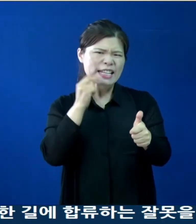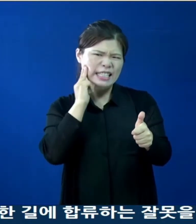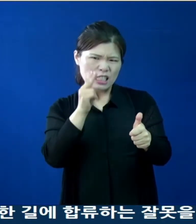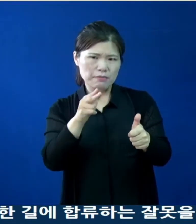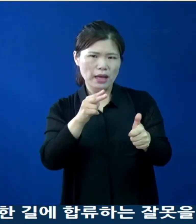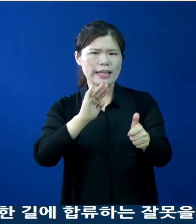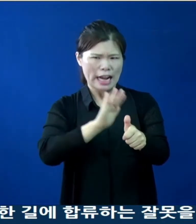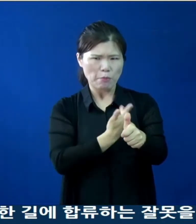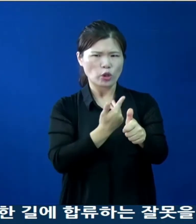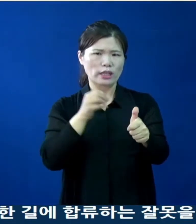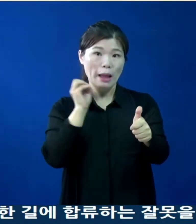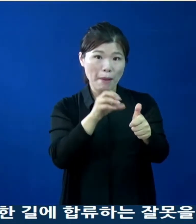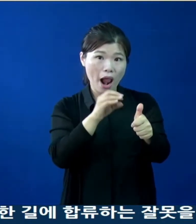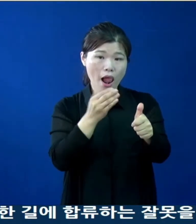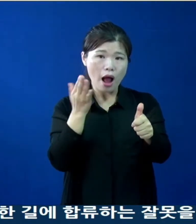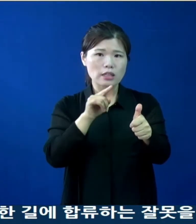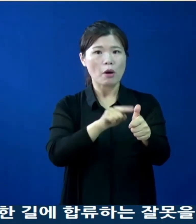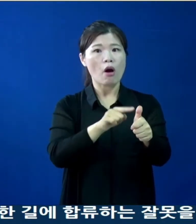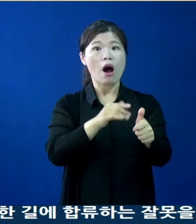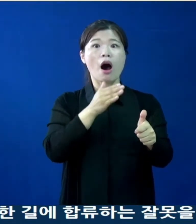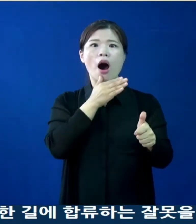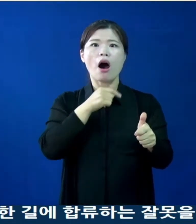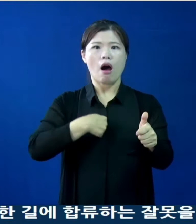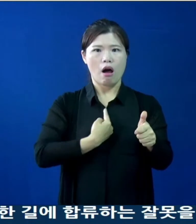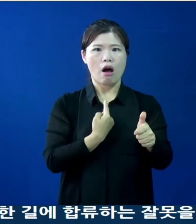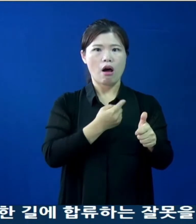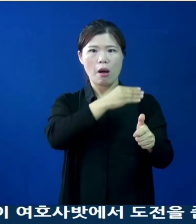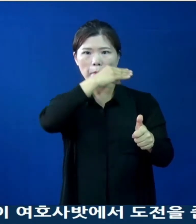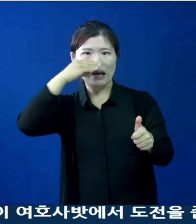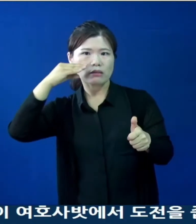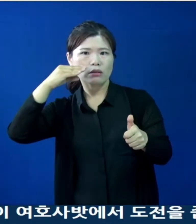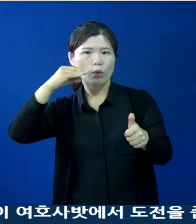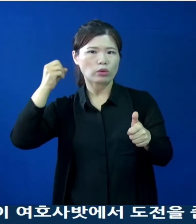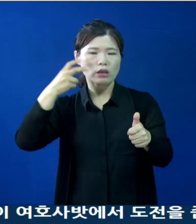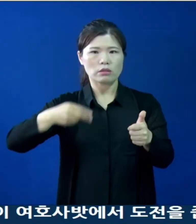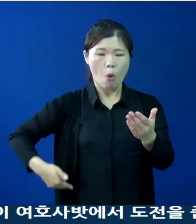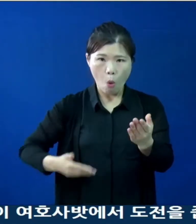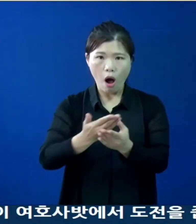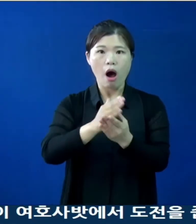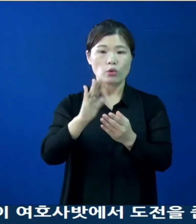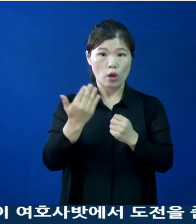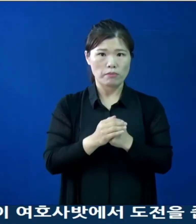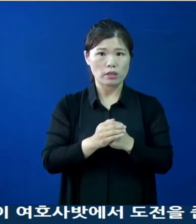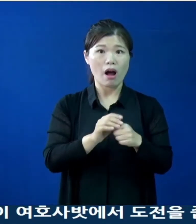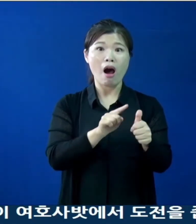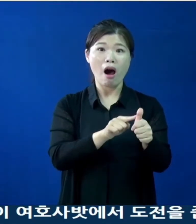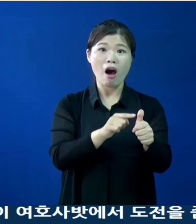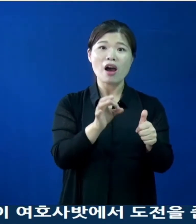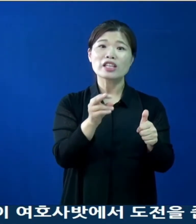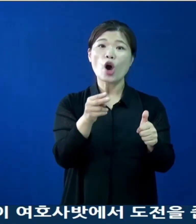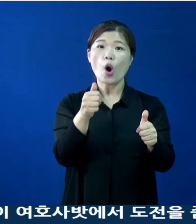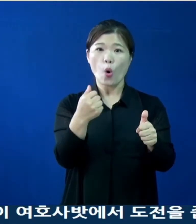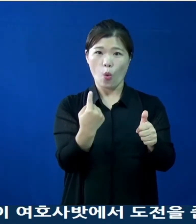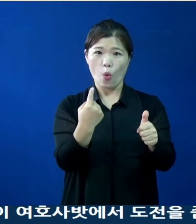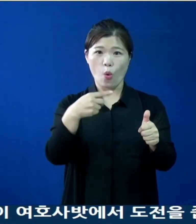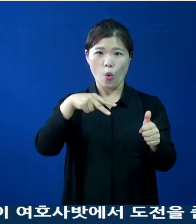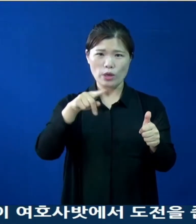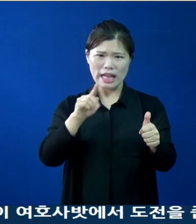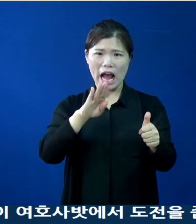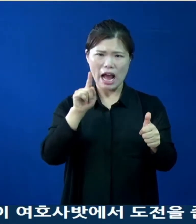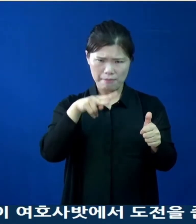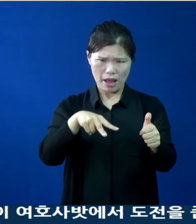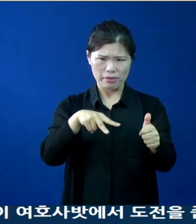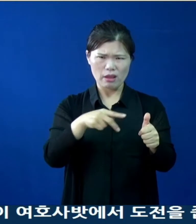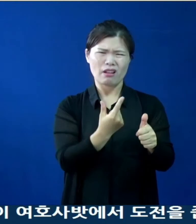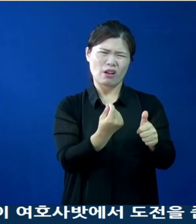받고 자기 자신을 바른 길로 돌리는 데 있었습니다. 우리도 여호사밧 같죠. 우리가 실수하지 않을